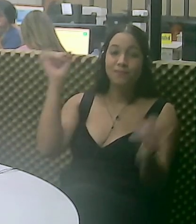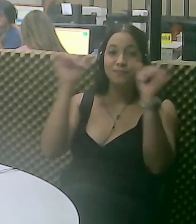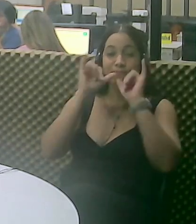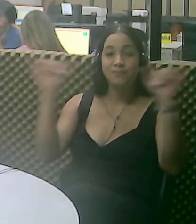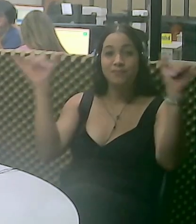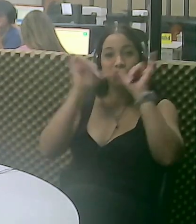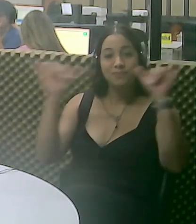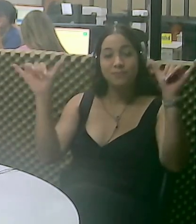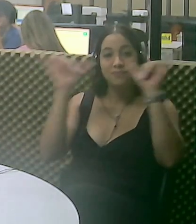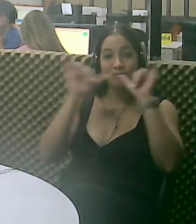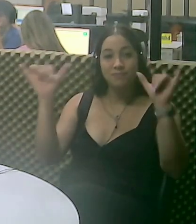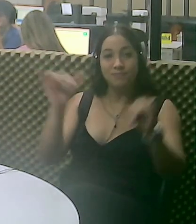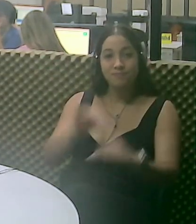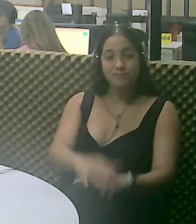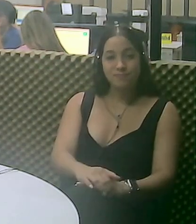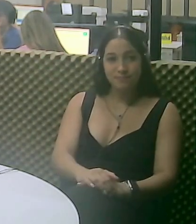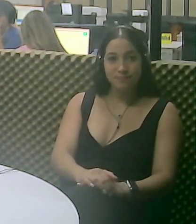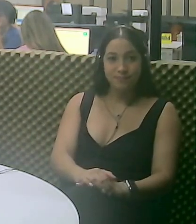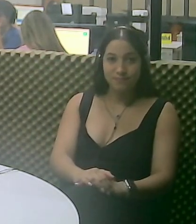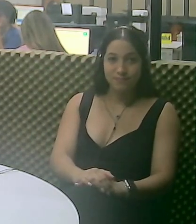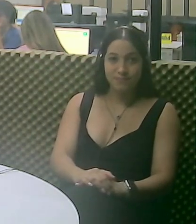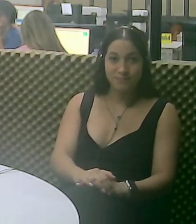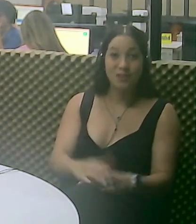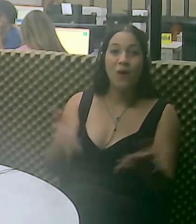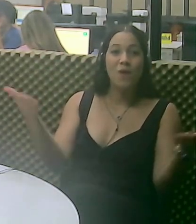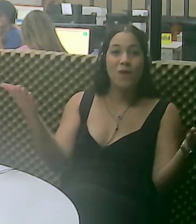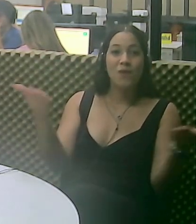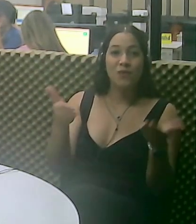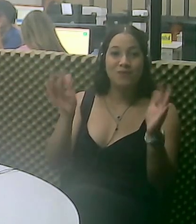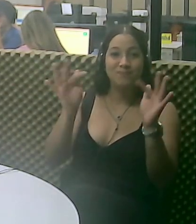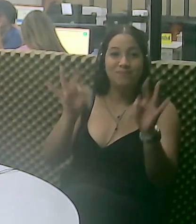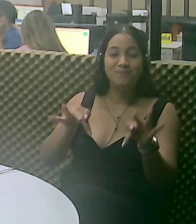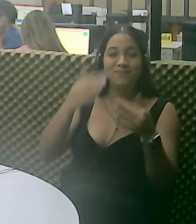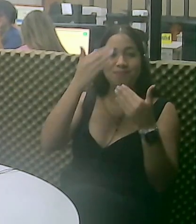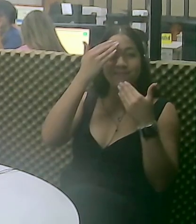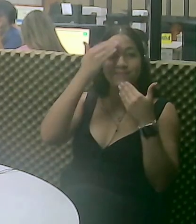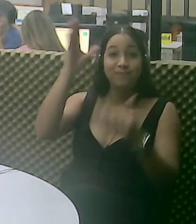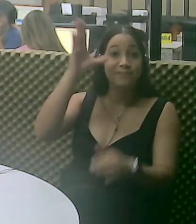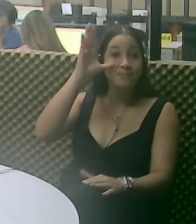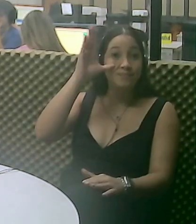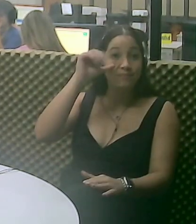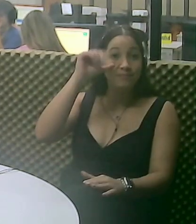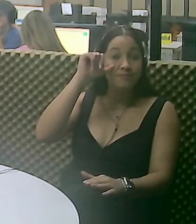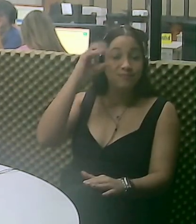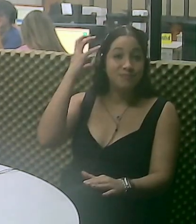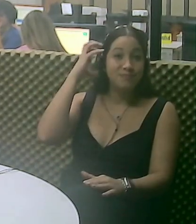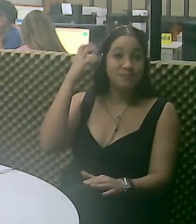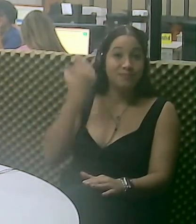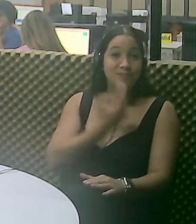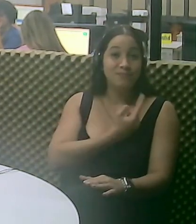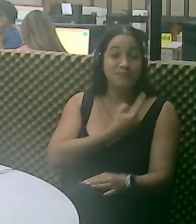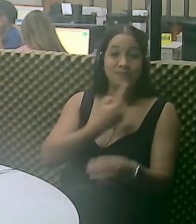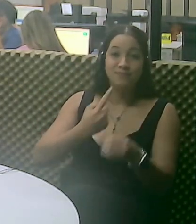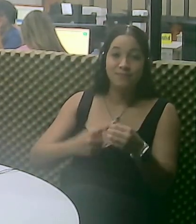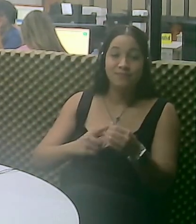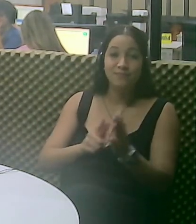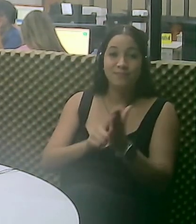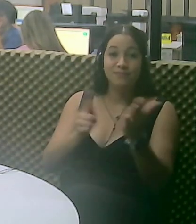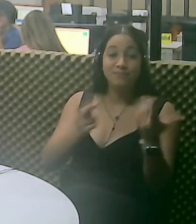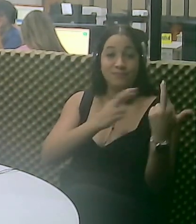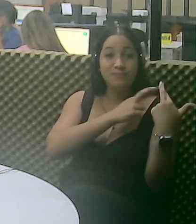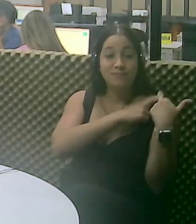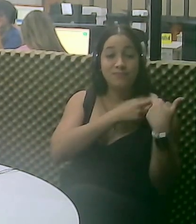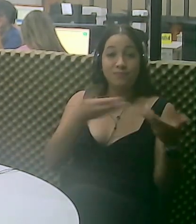de notícias. A edição de hoje fica por aqui. Obrigado pela sua audiência. Rádio Nossa Cidade.